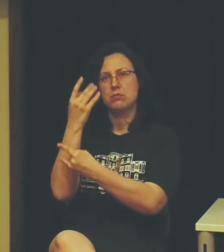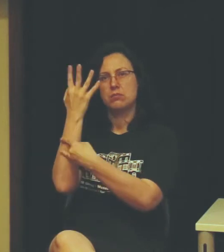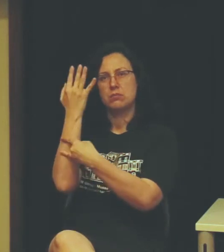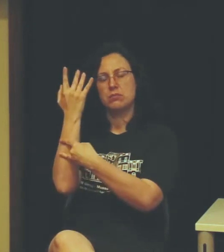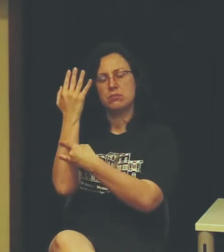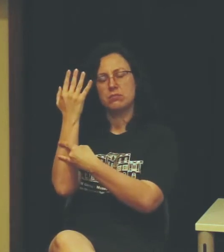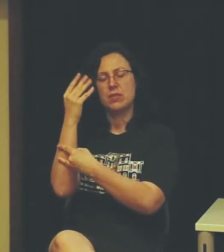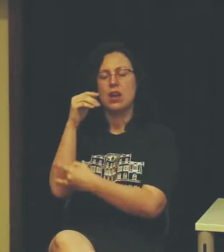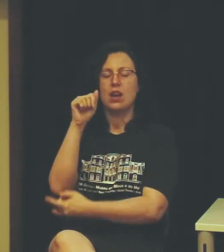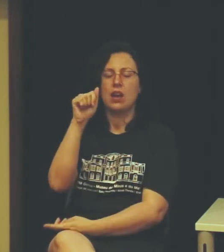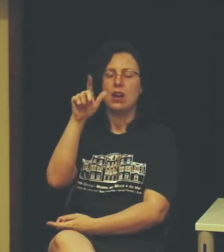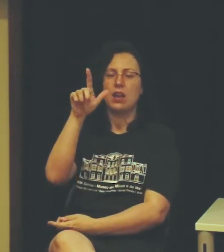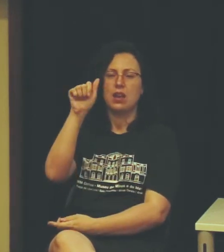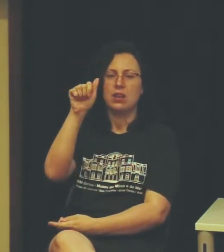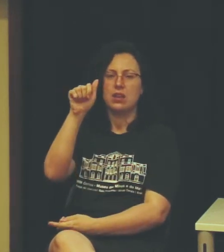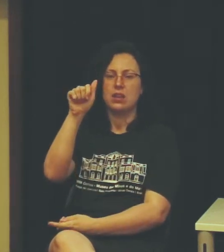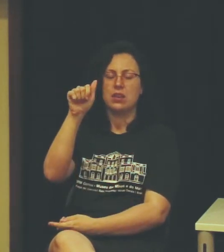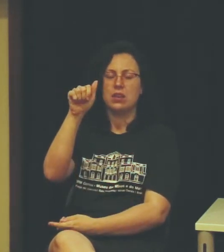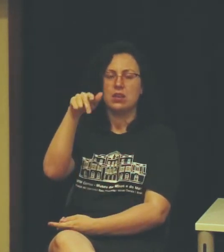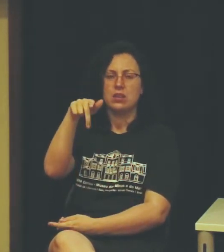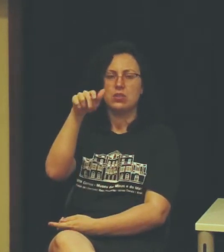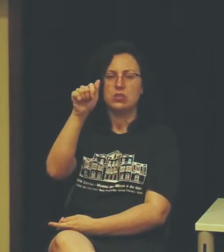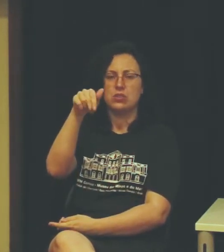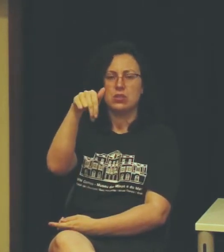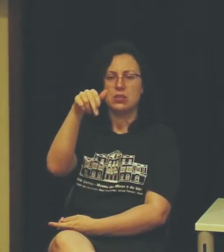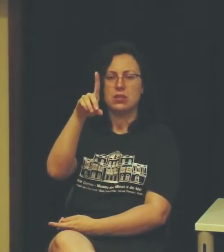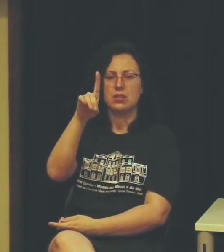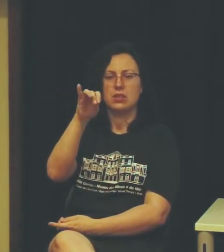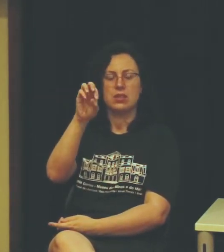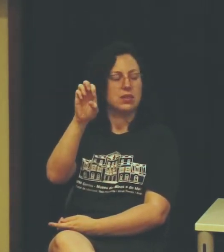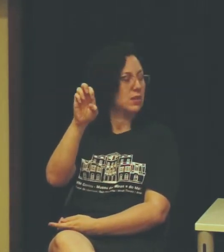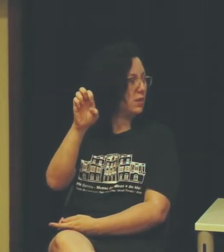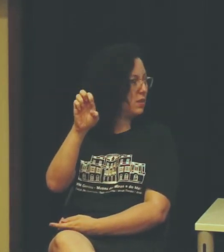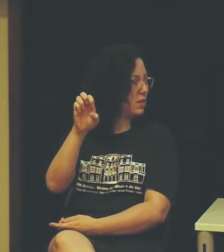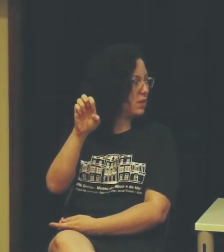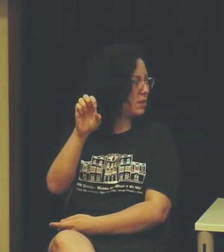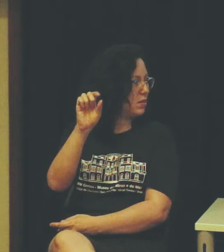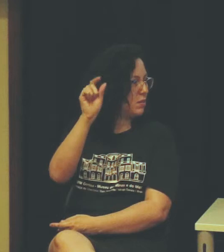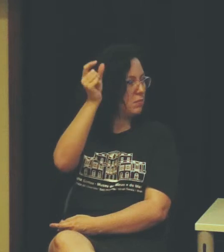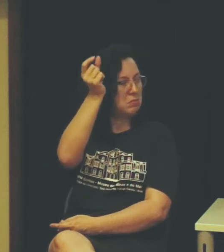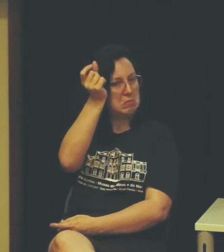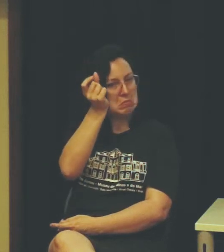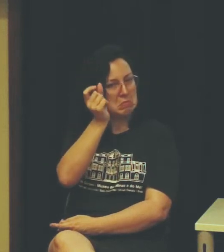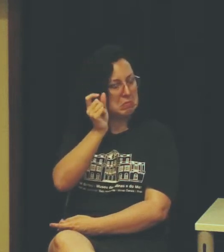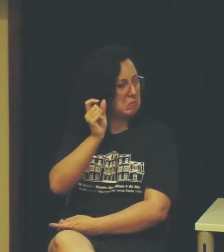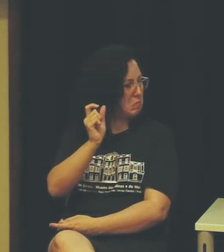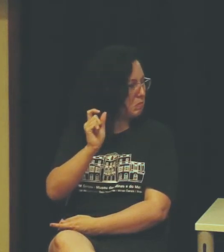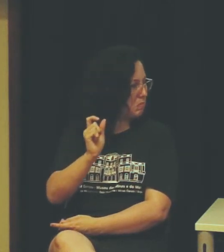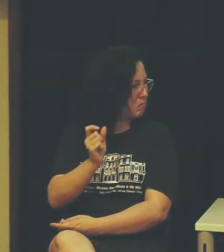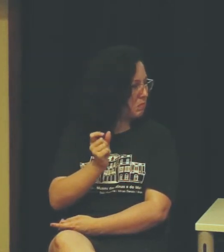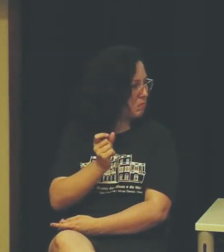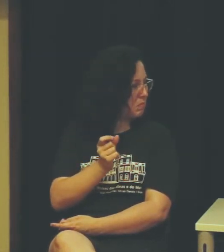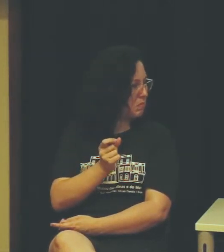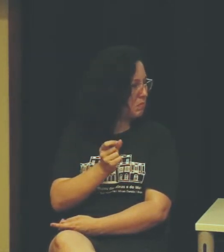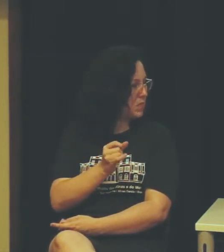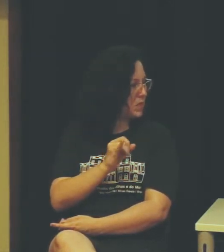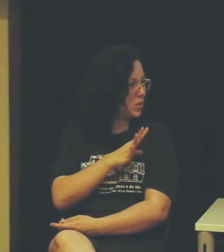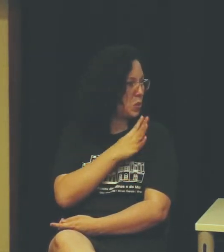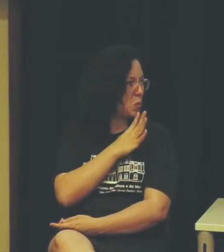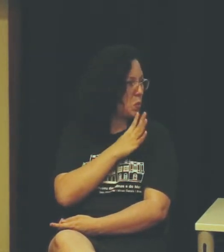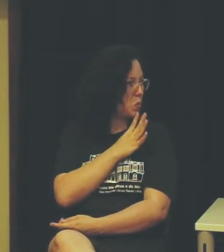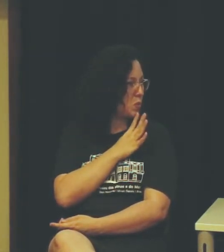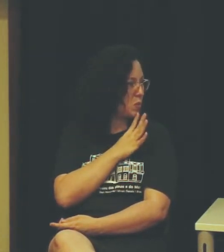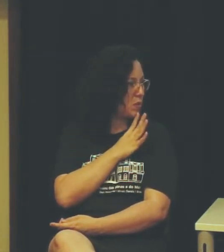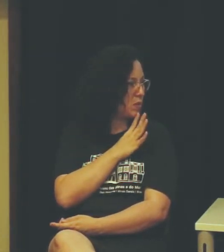Alexandre Cabral, que apontou que, olha só, numa faixa do estado aqui de Minas Gerais, né, para quem não se localizou ainda, a